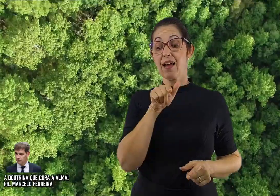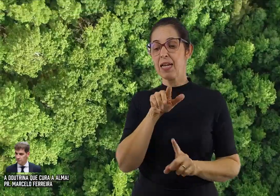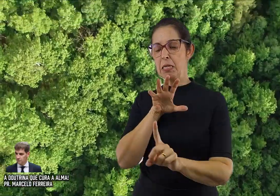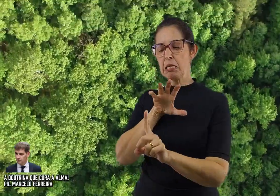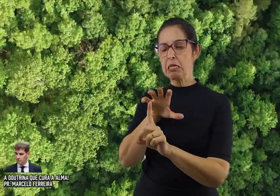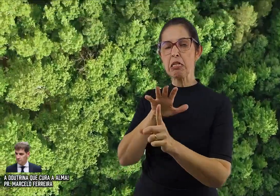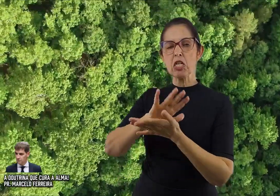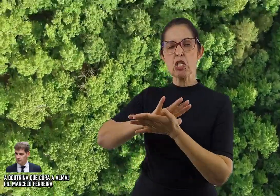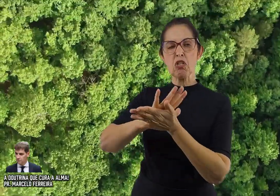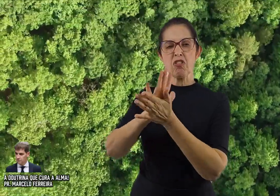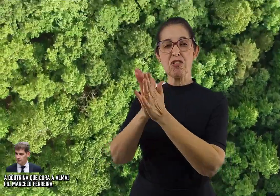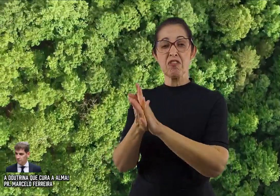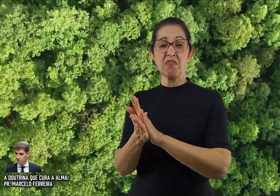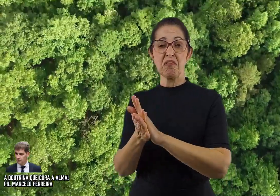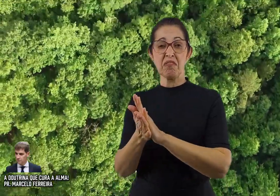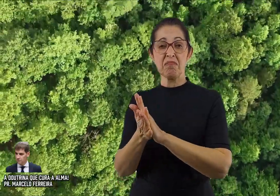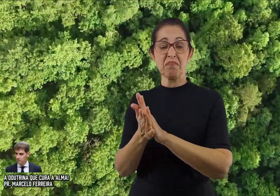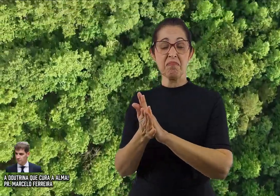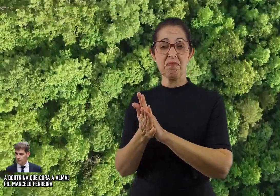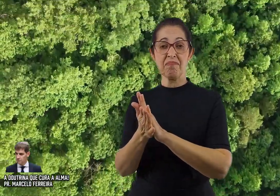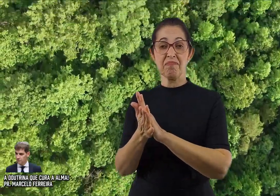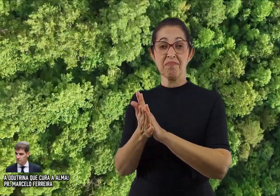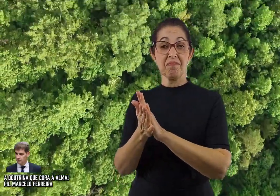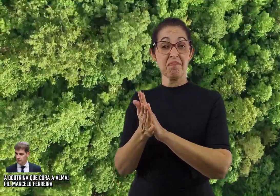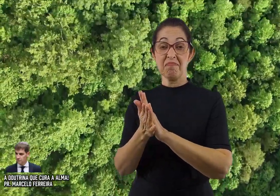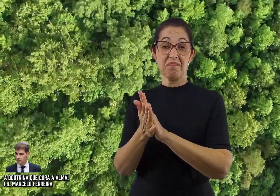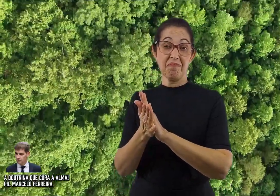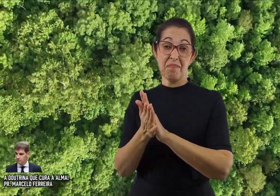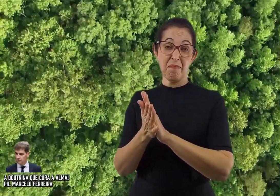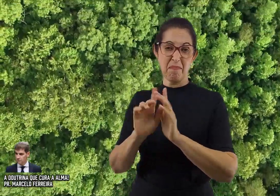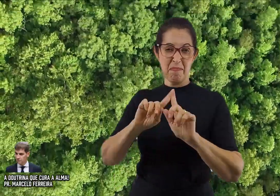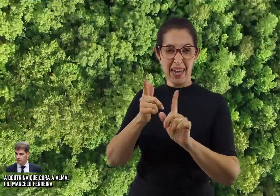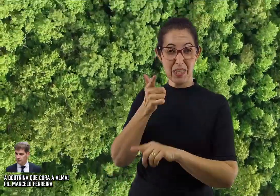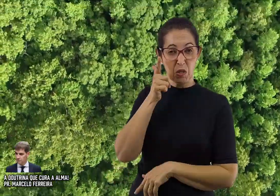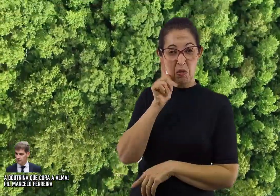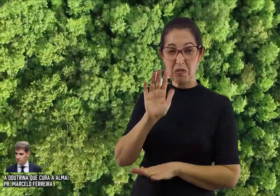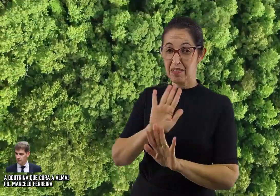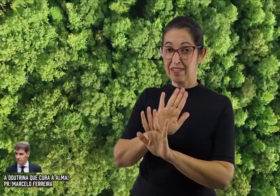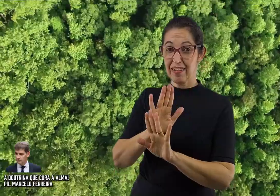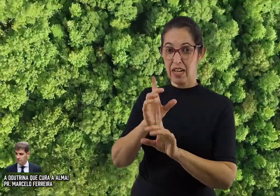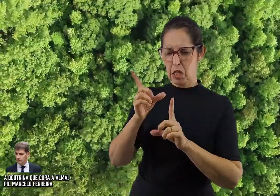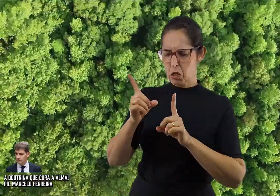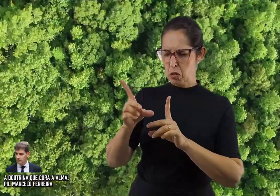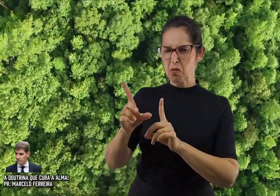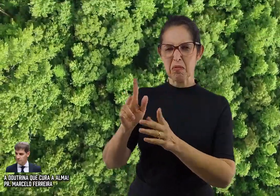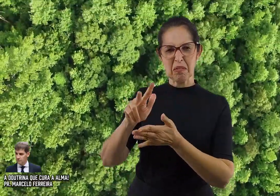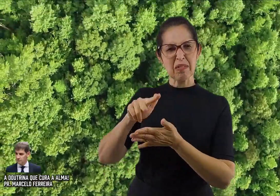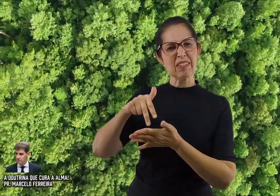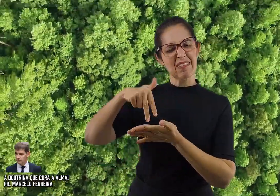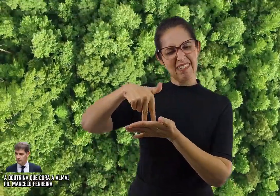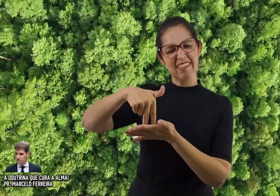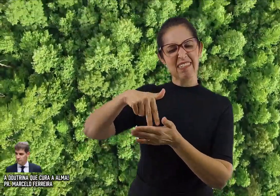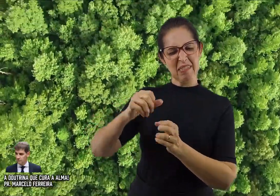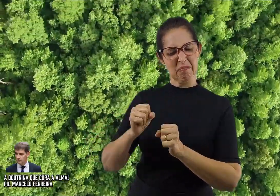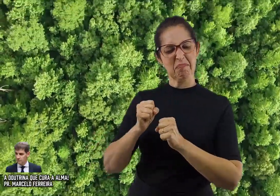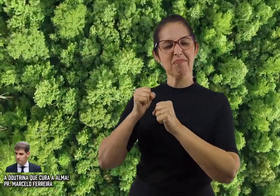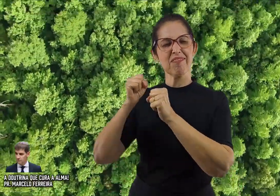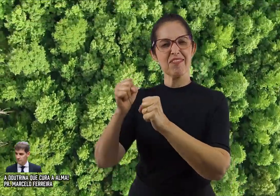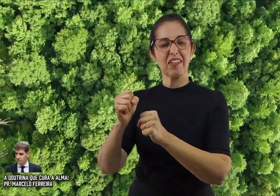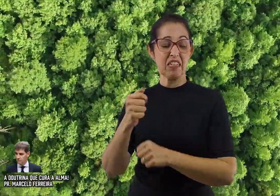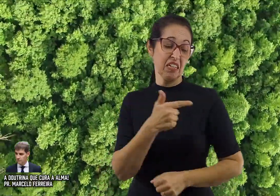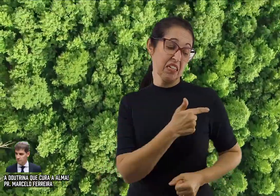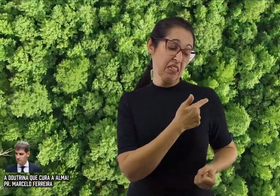Eles passaram. A doutrina continua viva até hoje. Então a orientação, ela pode ser por um